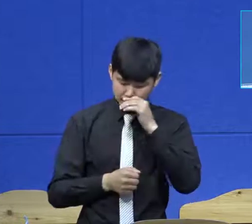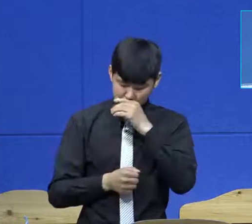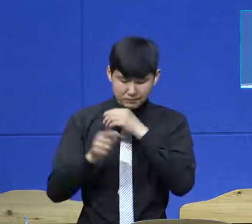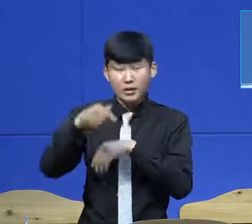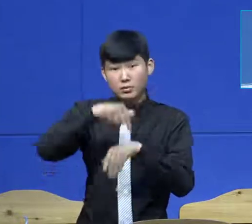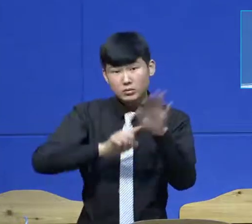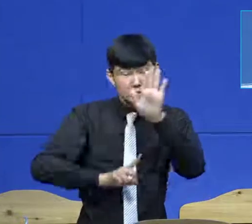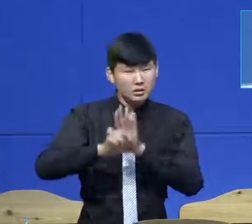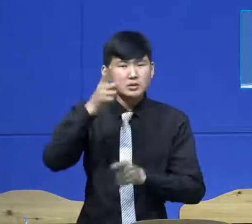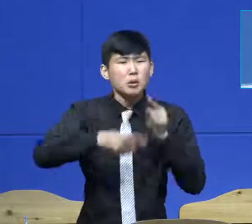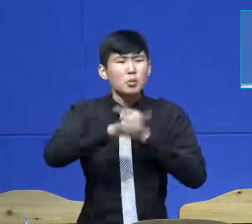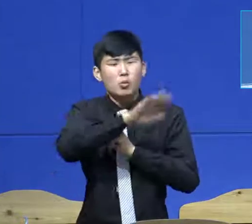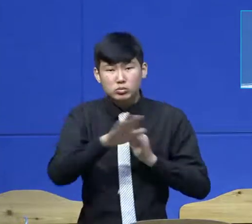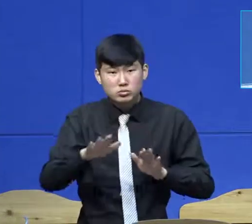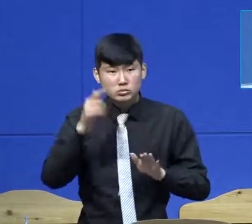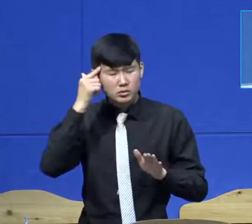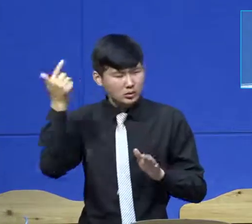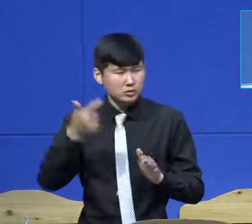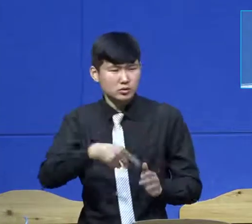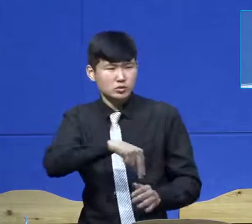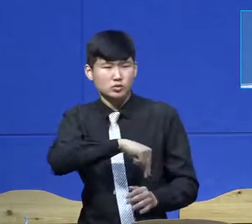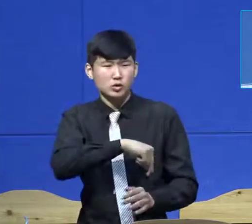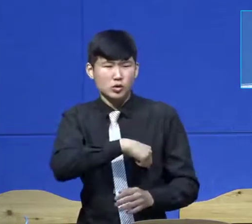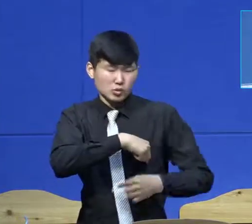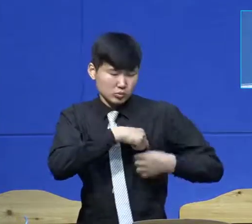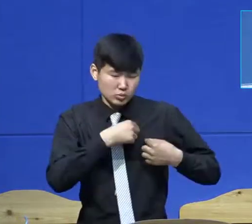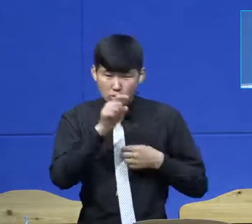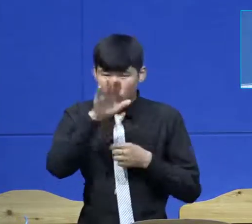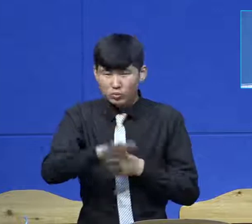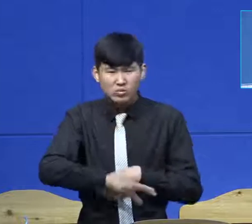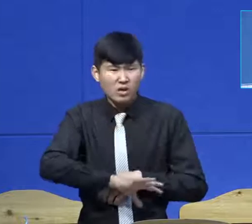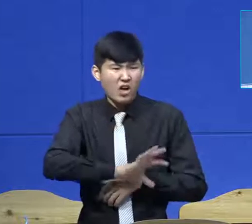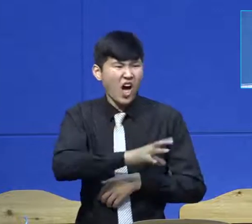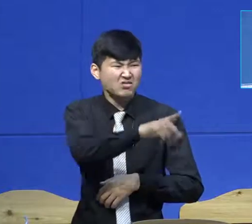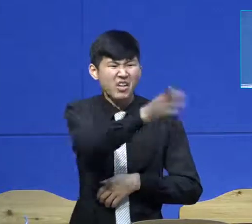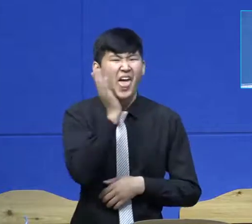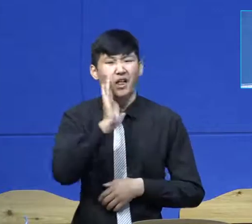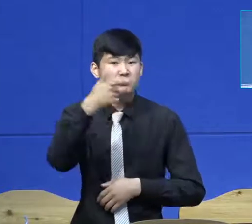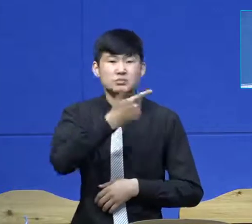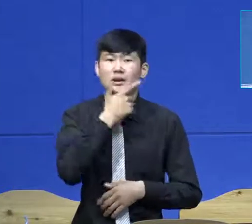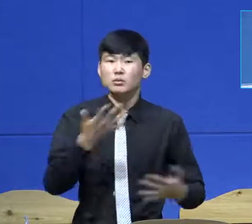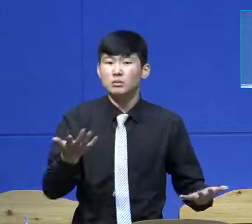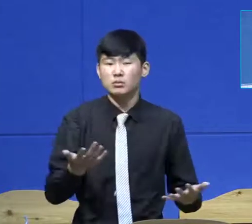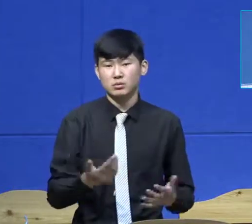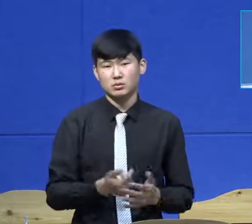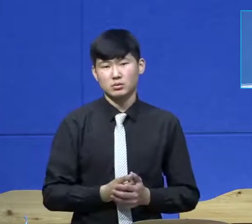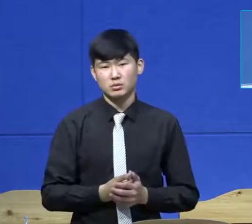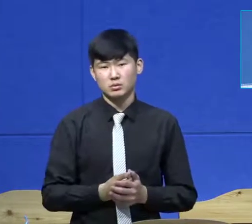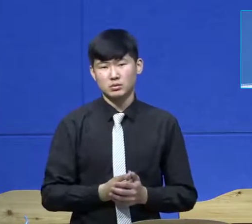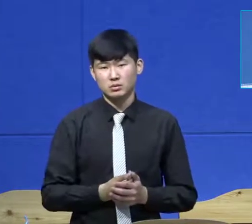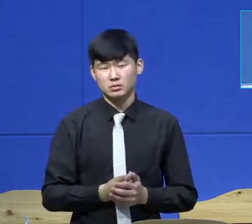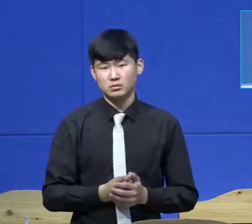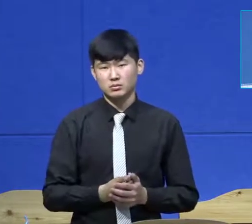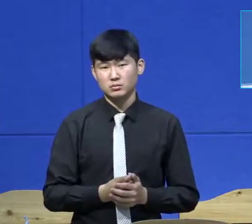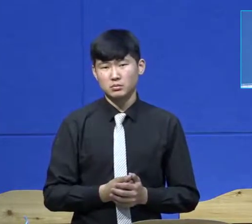Тэр үеэс ахуулаад ямар ч хүүхэд бүр зөрх зүрхэлж тэр хүүхдээр тоглож чадхаа болчихж байгаа. Тэг нь үздэ.